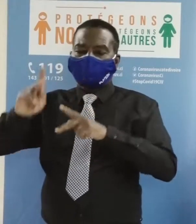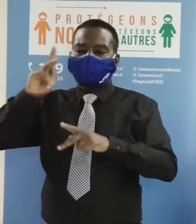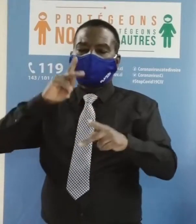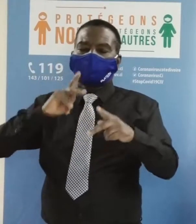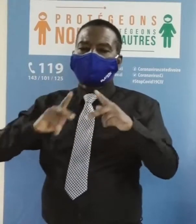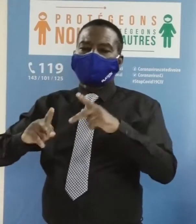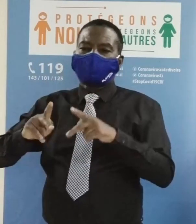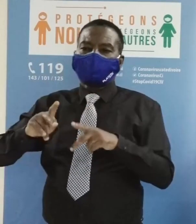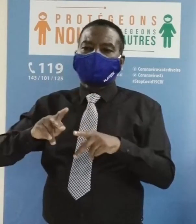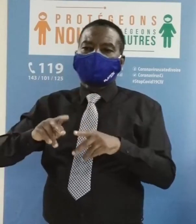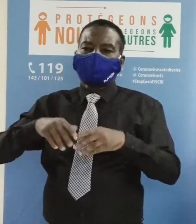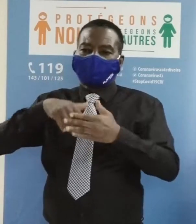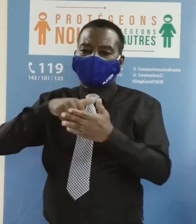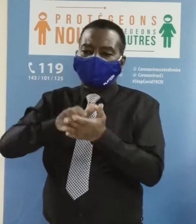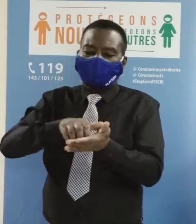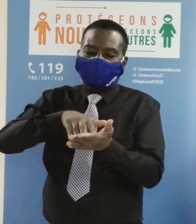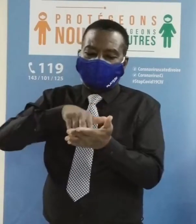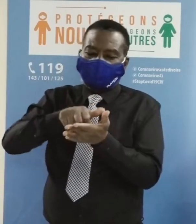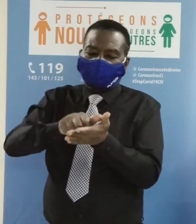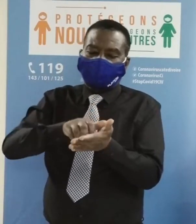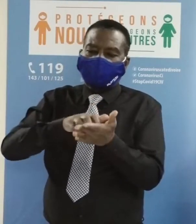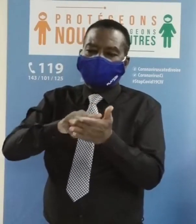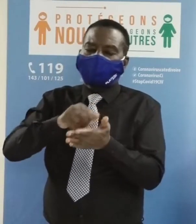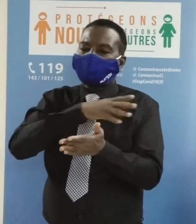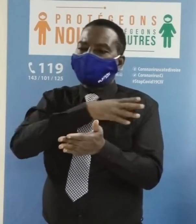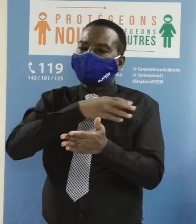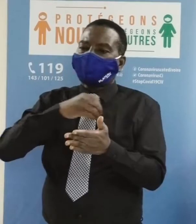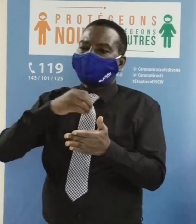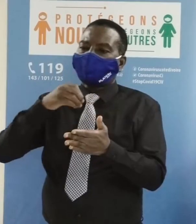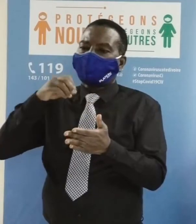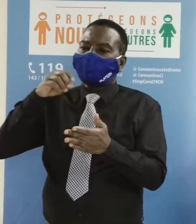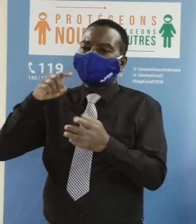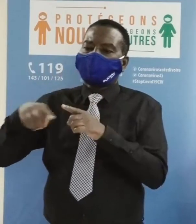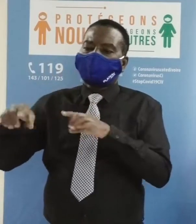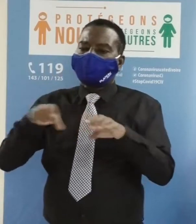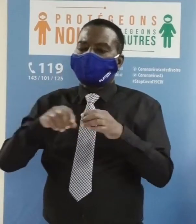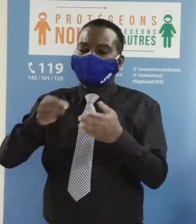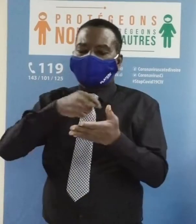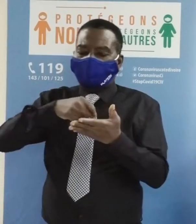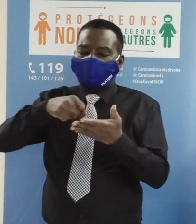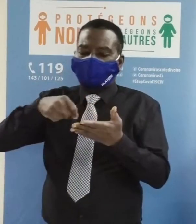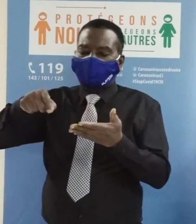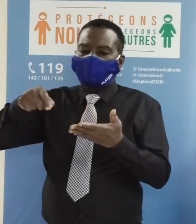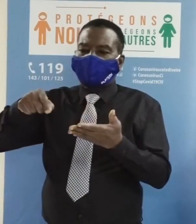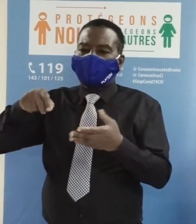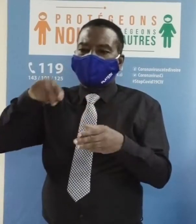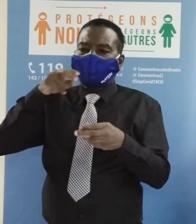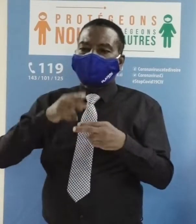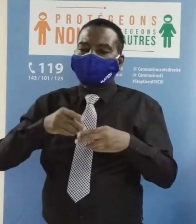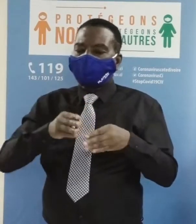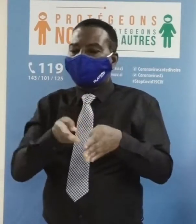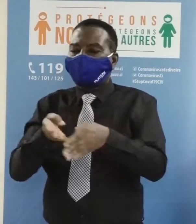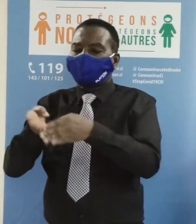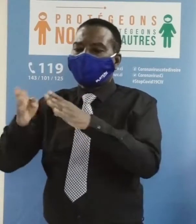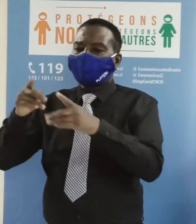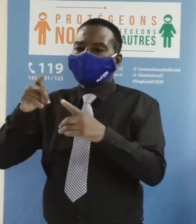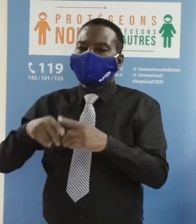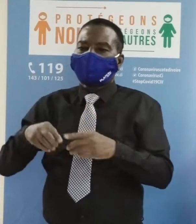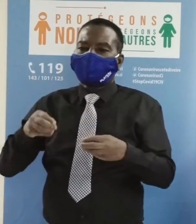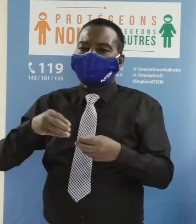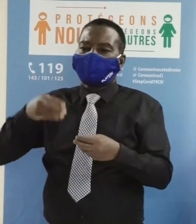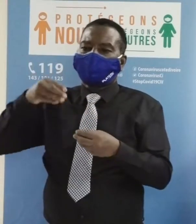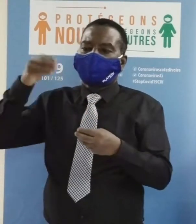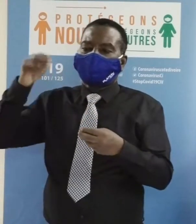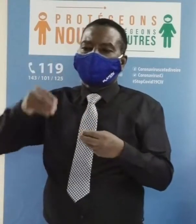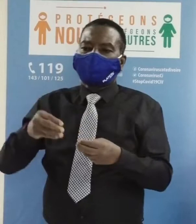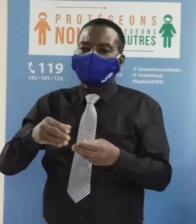vulnérables et à se faire inscrire de manière à densifier une base